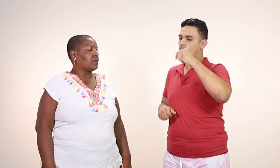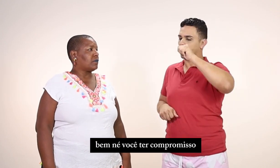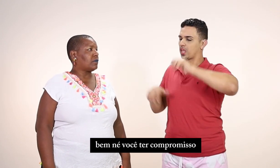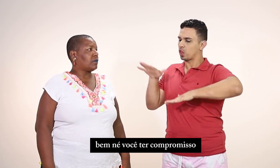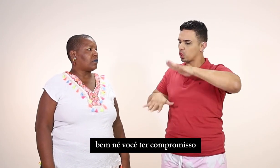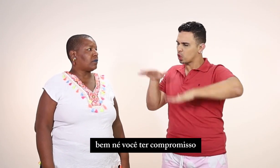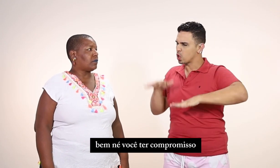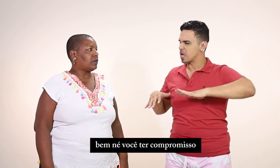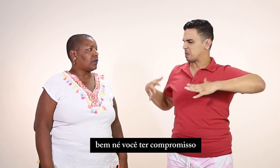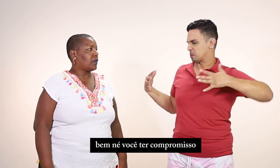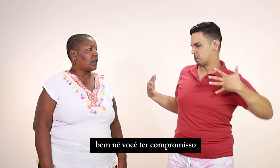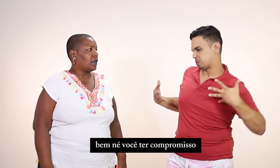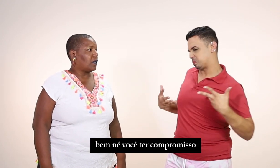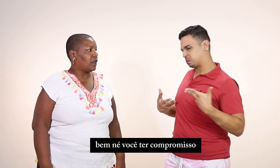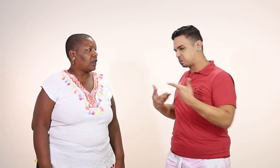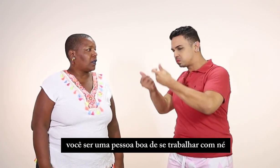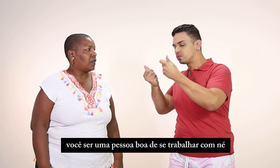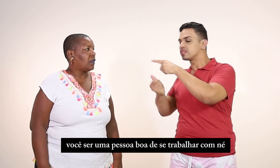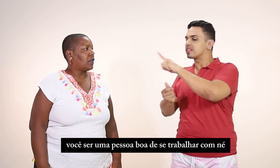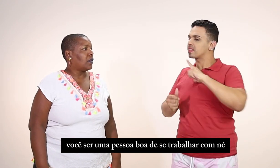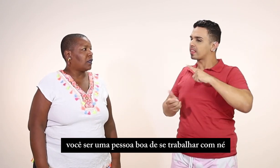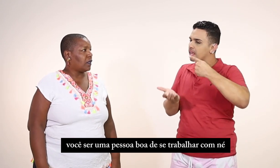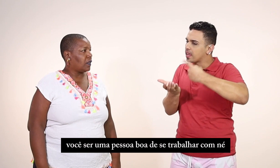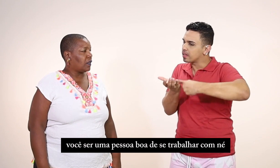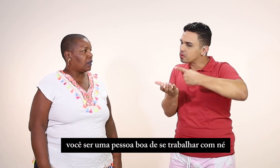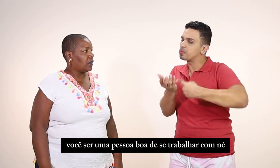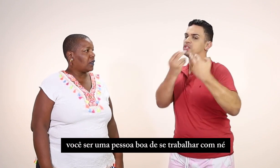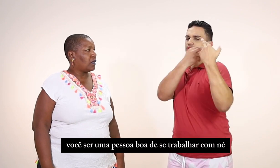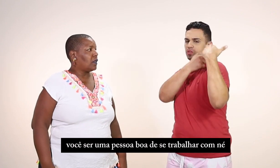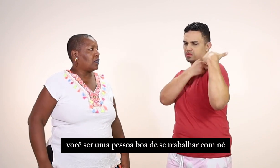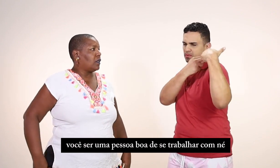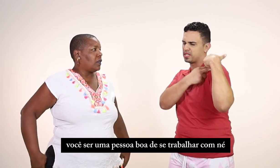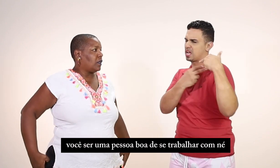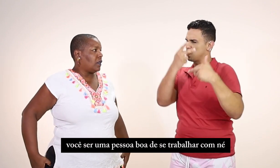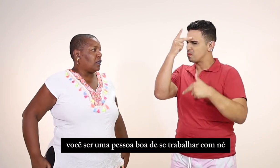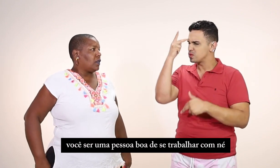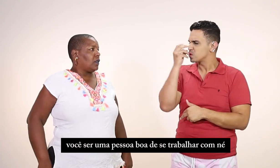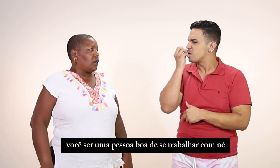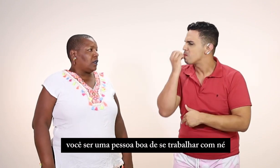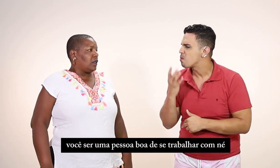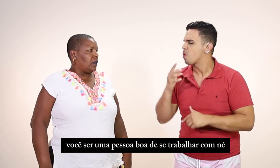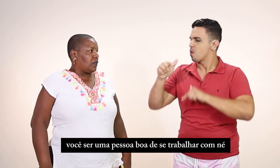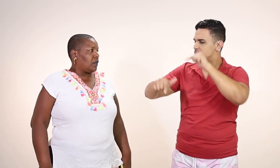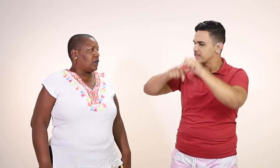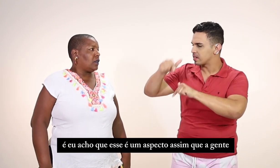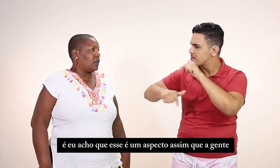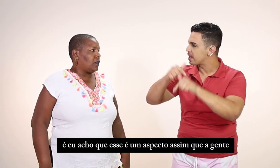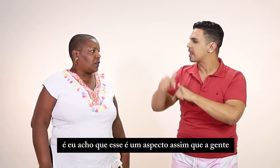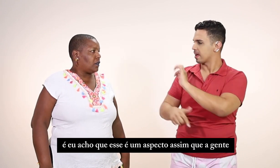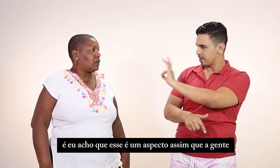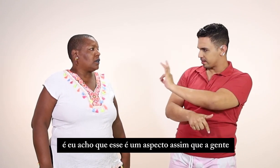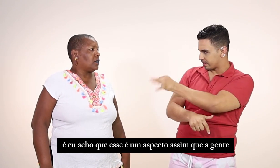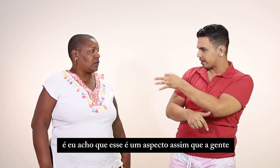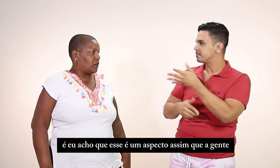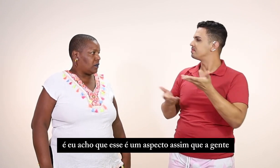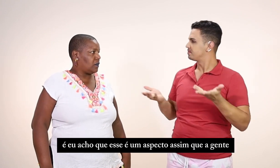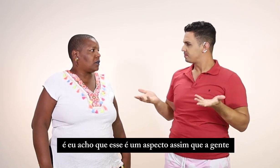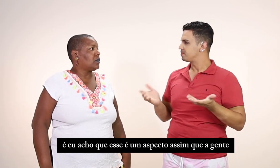bem, né? Você ter compromisso, você ser uma Sim, pessoa boa de se trabalhar sim. com, né? Eu acho que esse é um aspecto